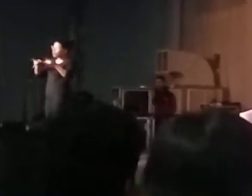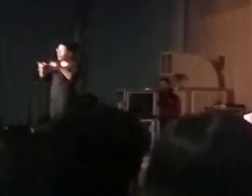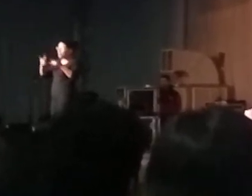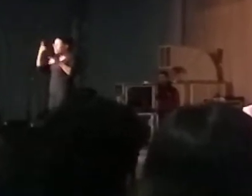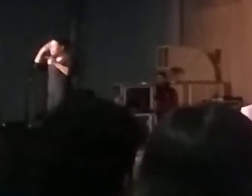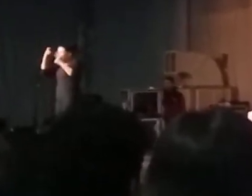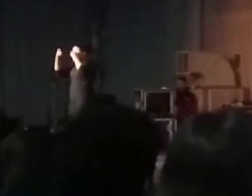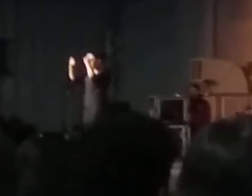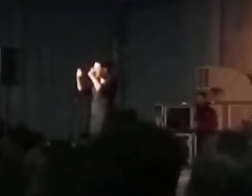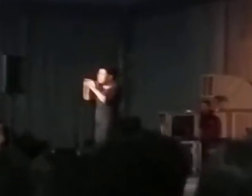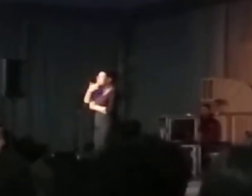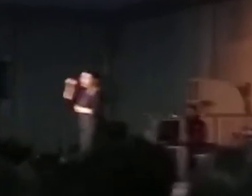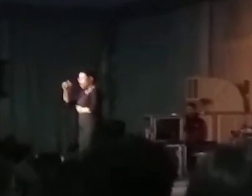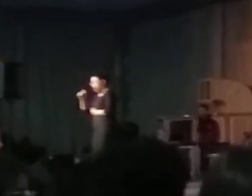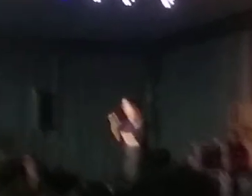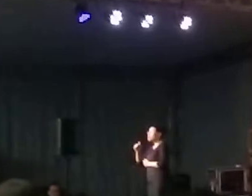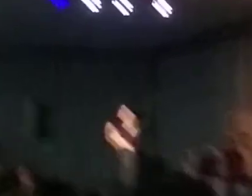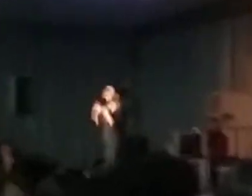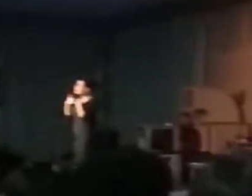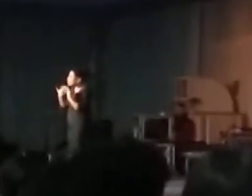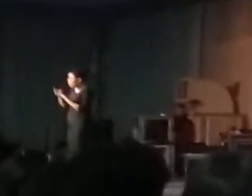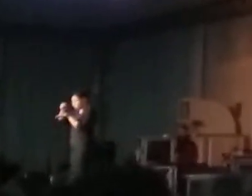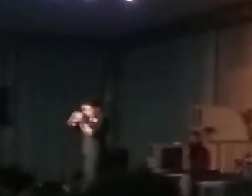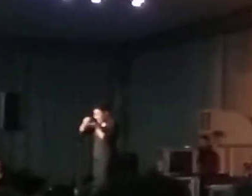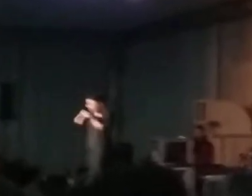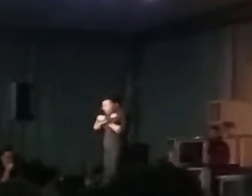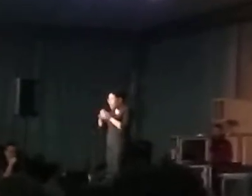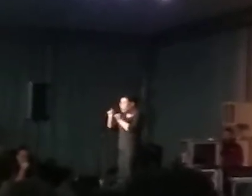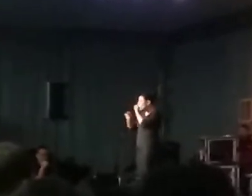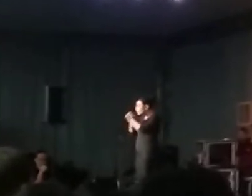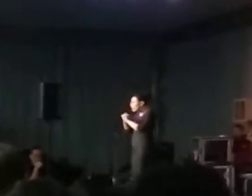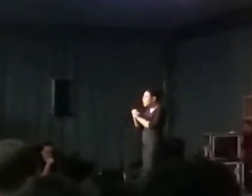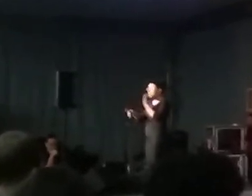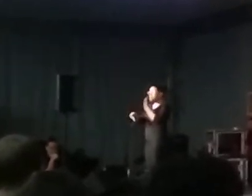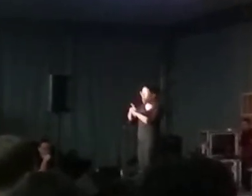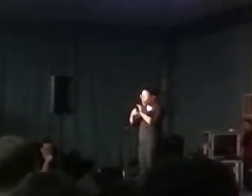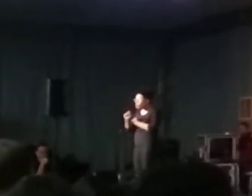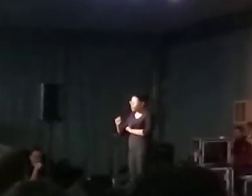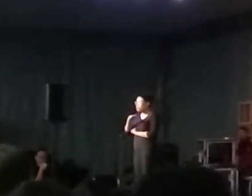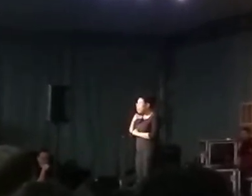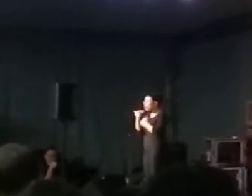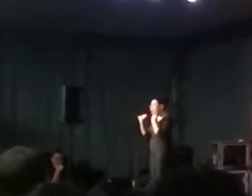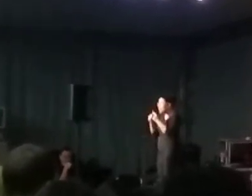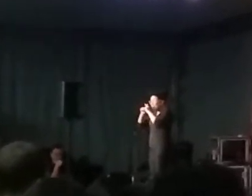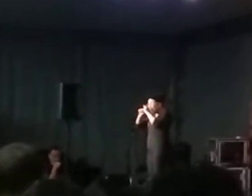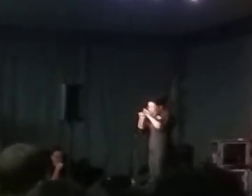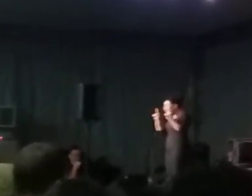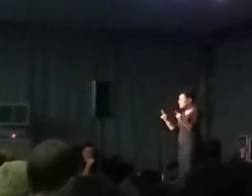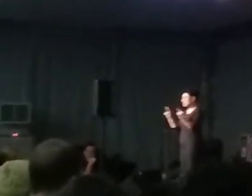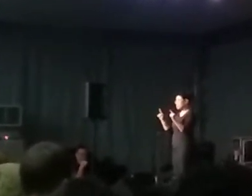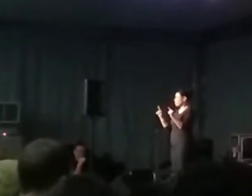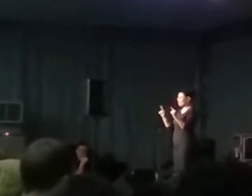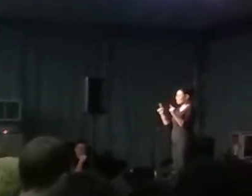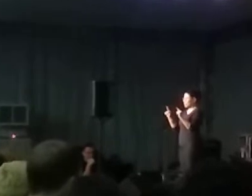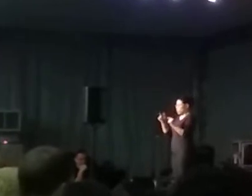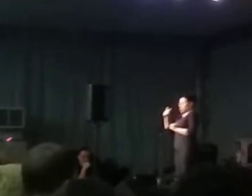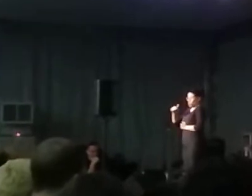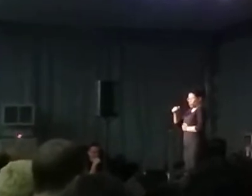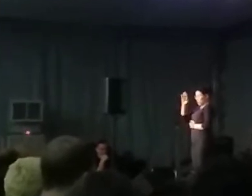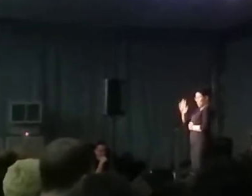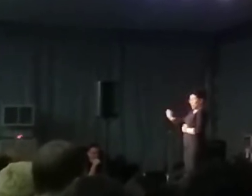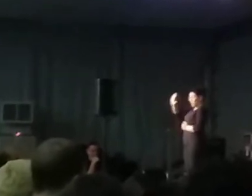idealizar melhor aquilo. Uma, eu ia escrever sobre serial killers em geral. Aí eu vi que eu achava que nem tinha brasileiro,